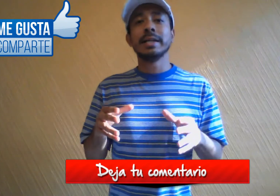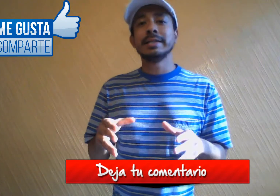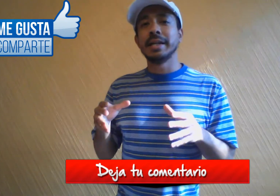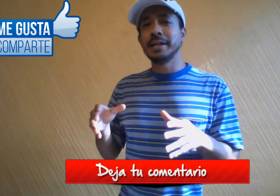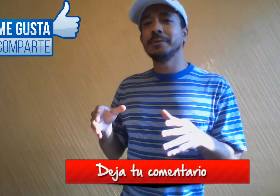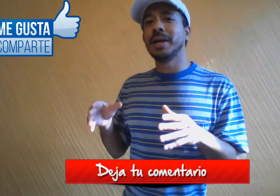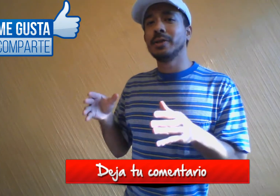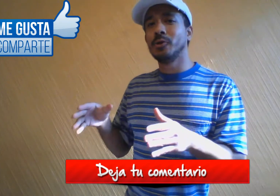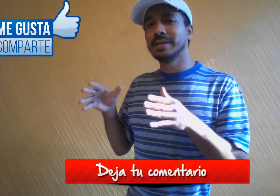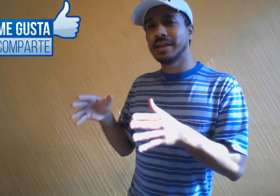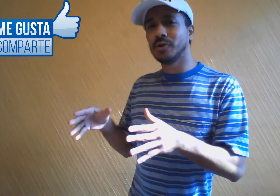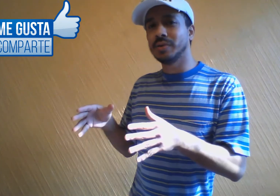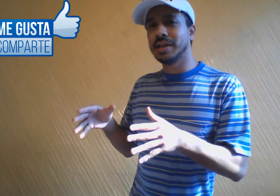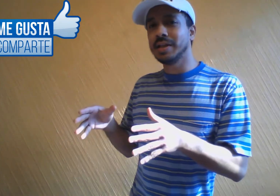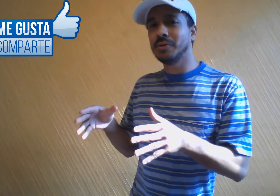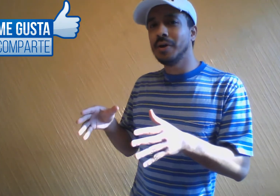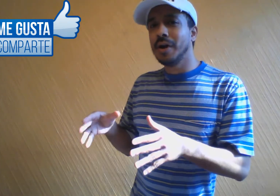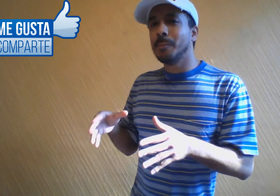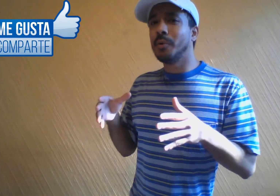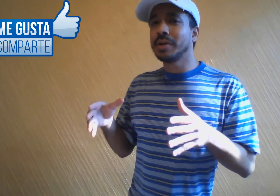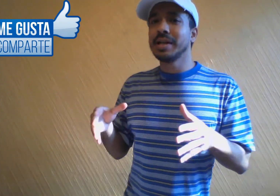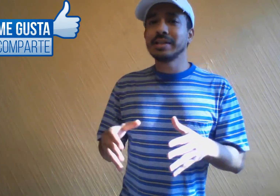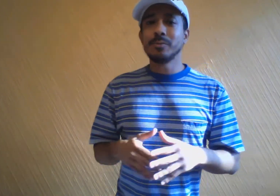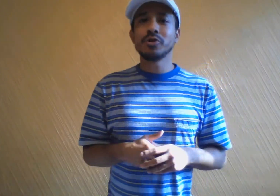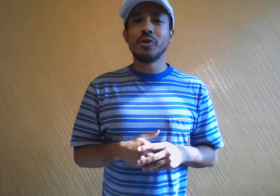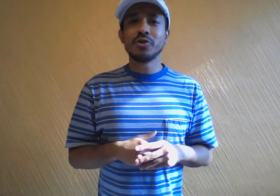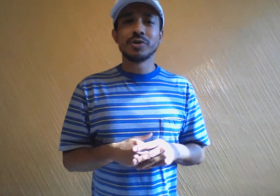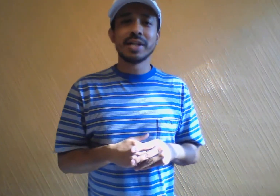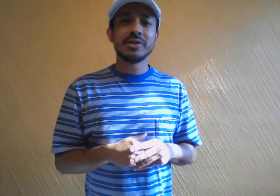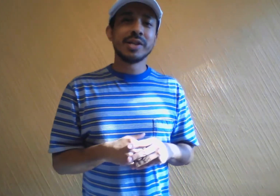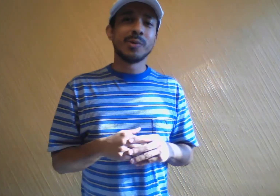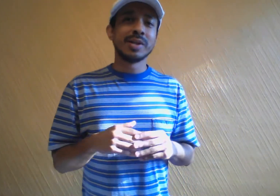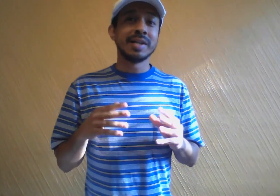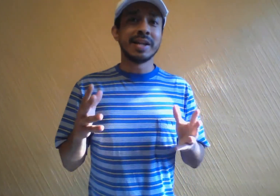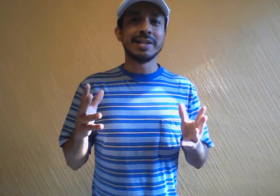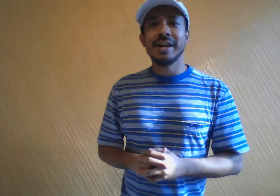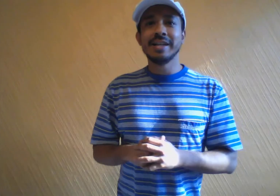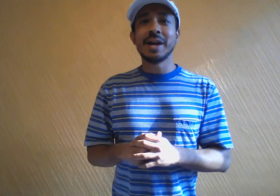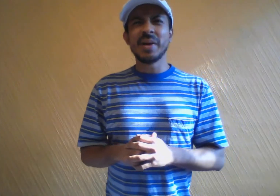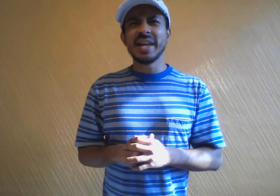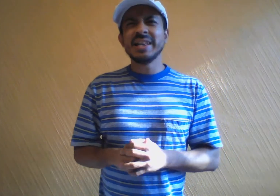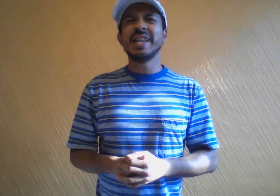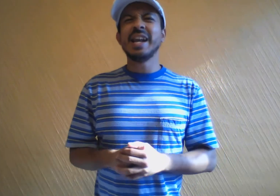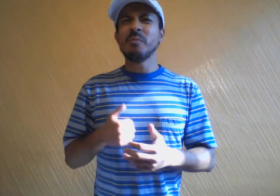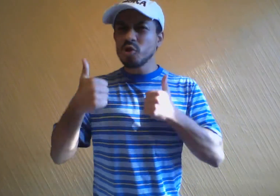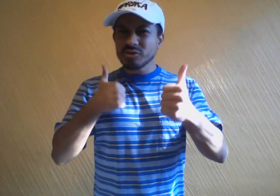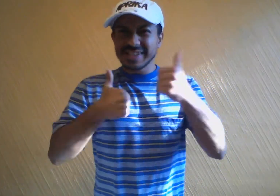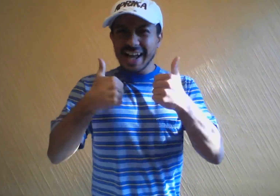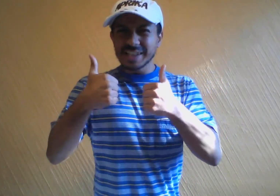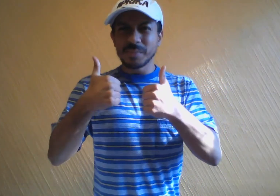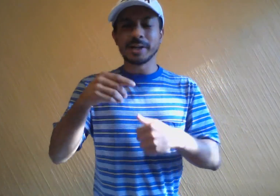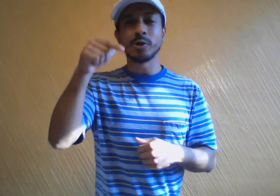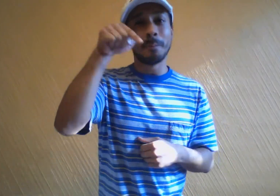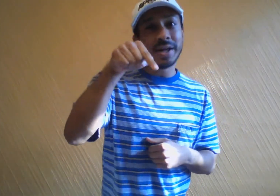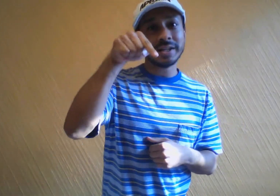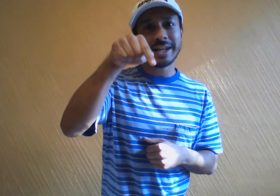puedan seguir viendo este contenido, porque ya somos 853. Y también dale muchos likes para romper